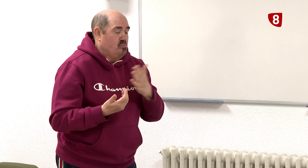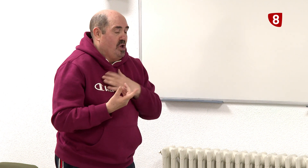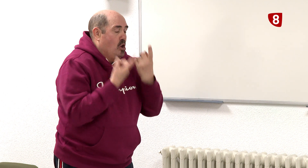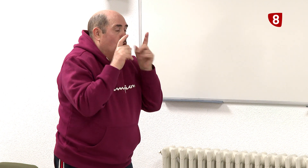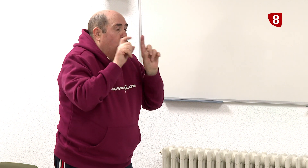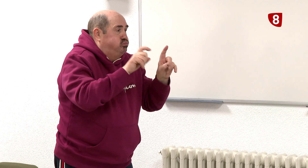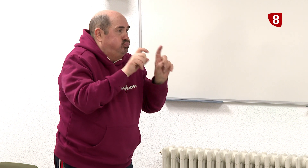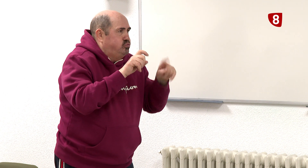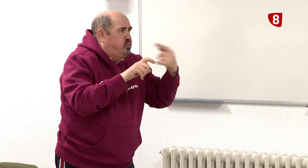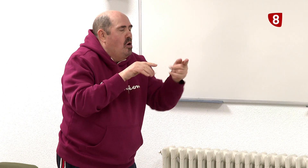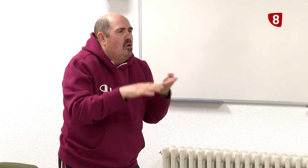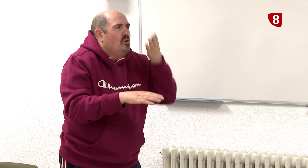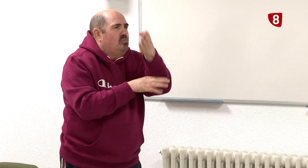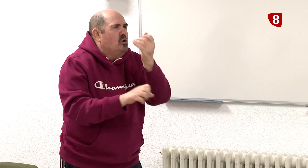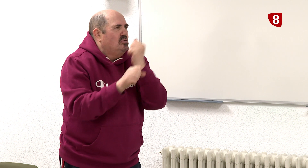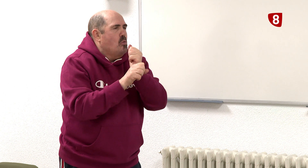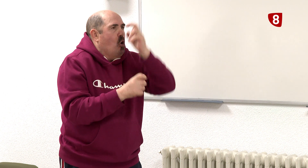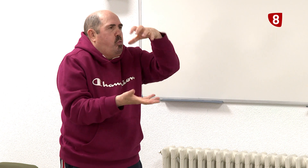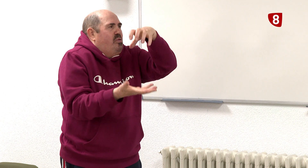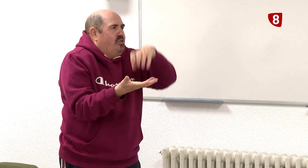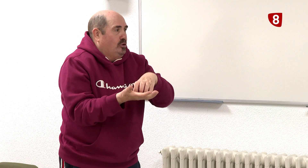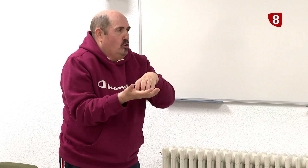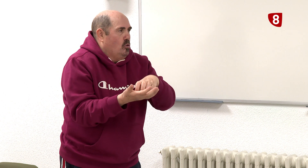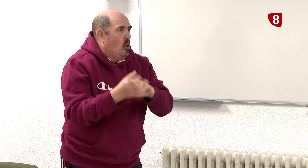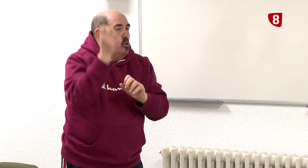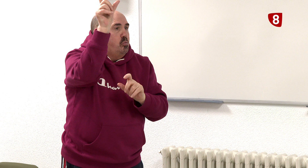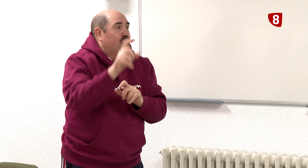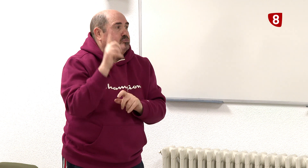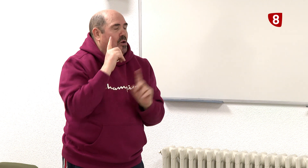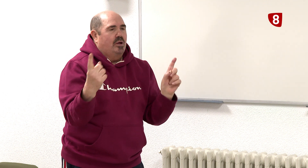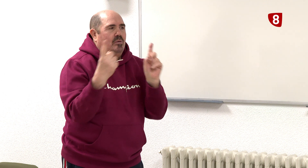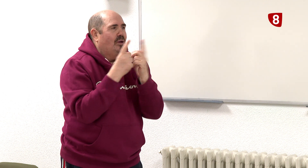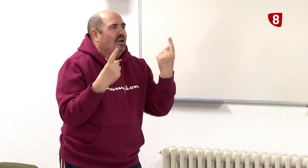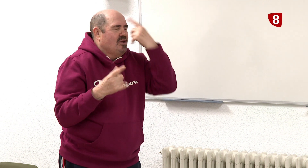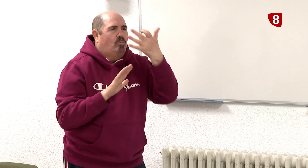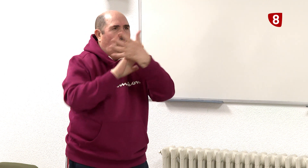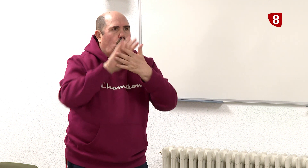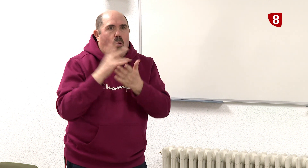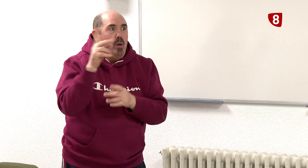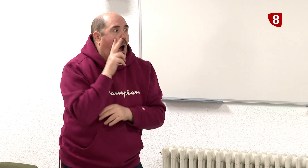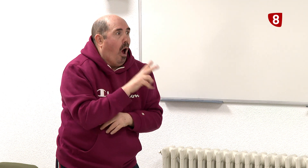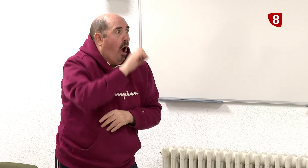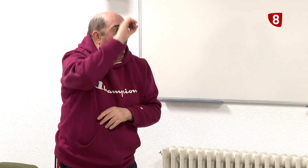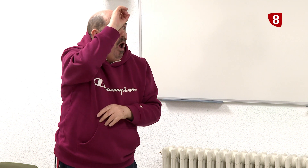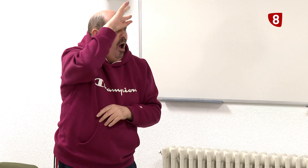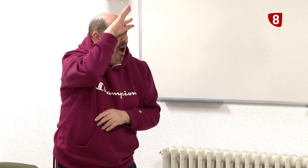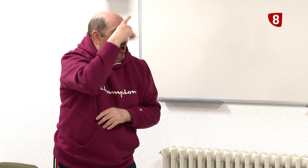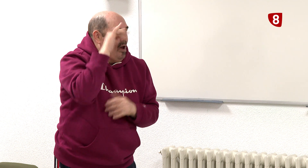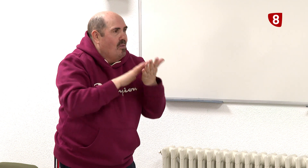también pues algo muy gracioso, yo cuando era profesor iba pues a un centro y venía una persona y nos veía hablar lengua de signos, la verdad es